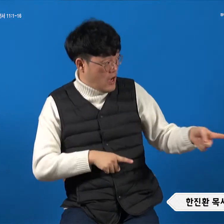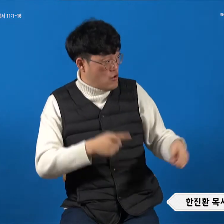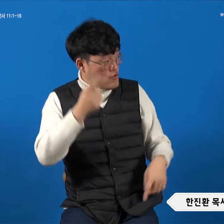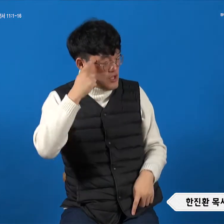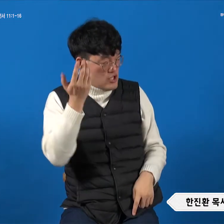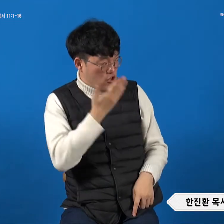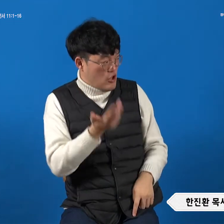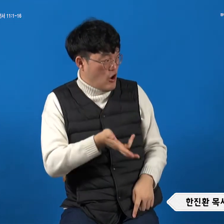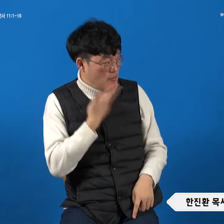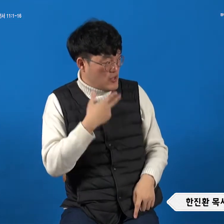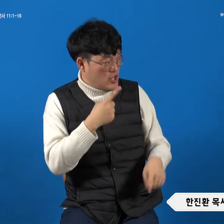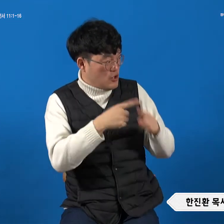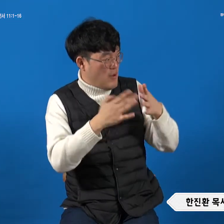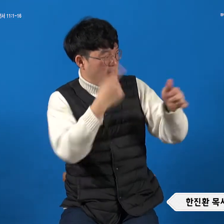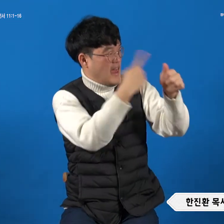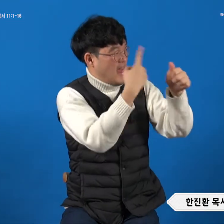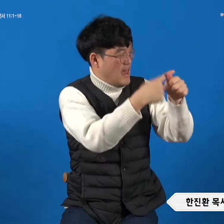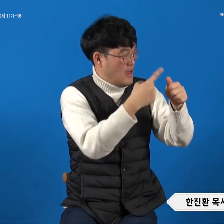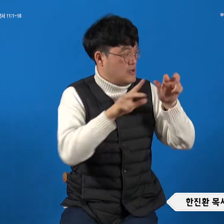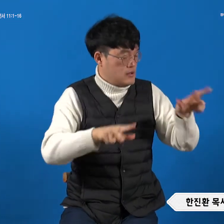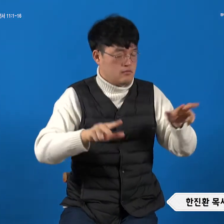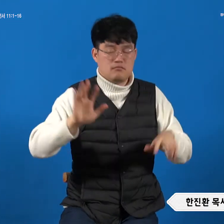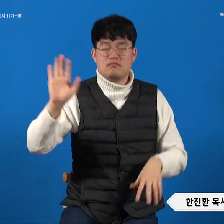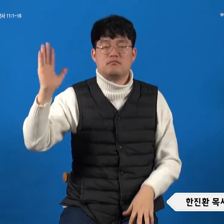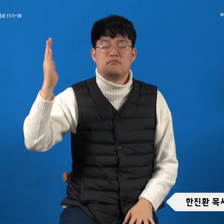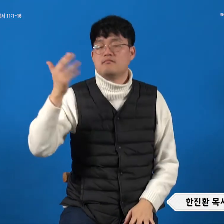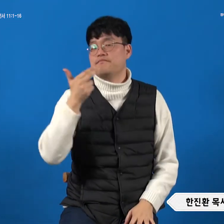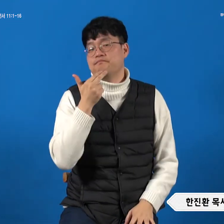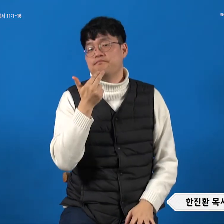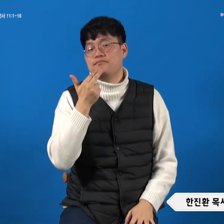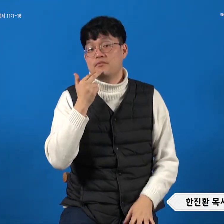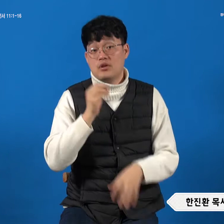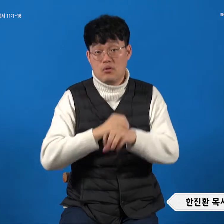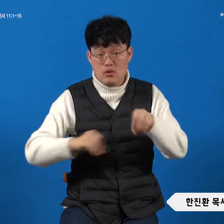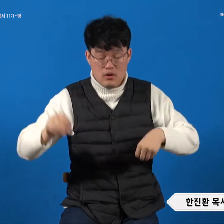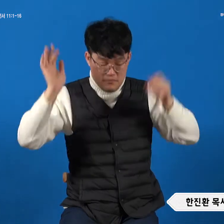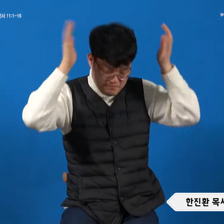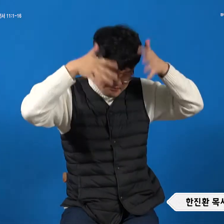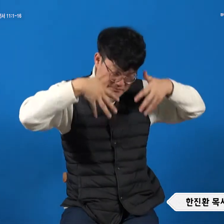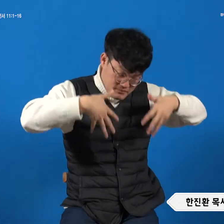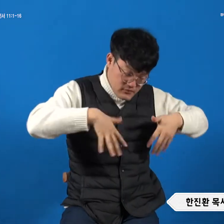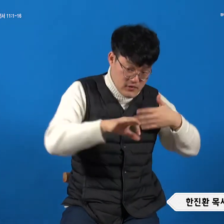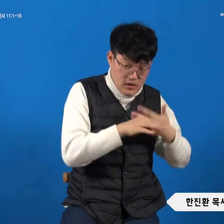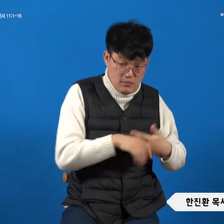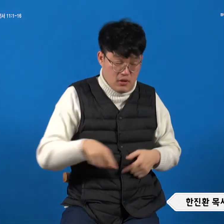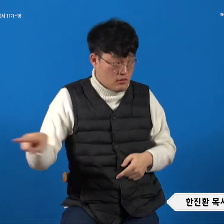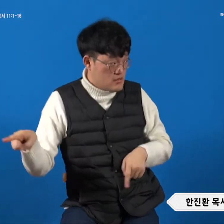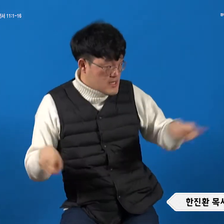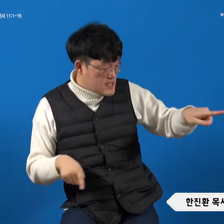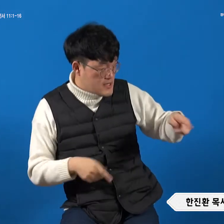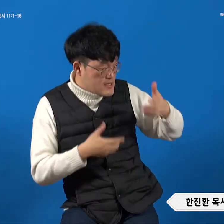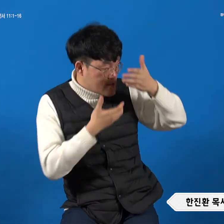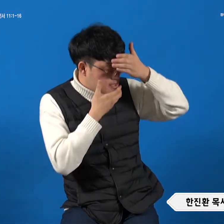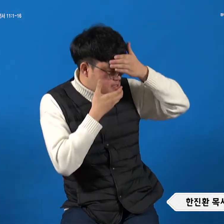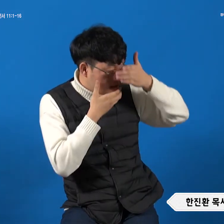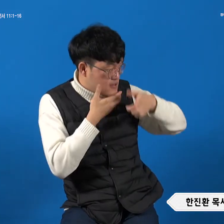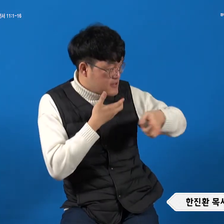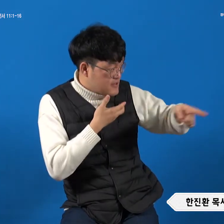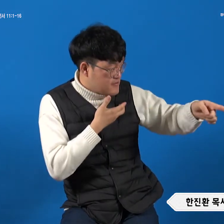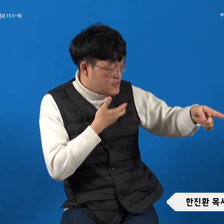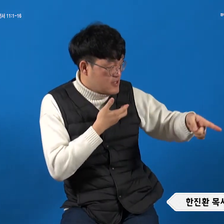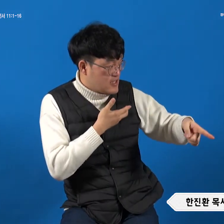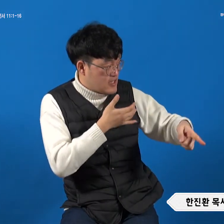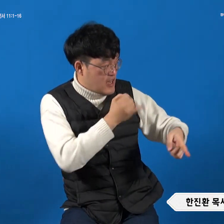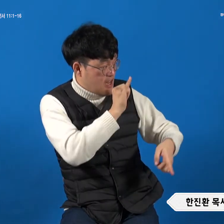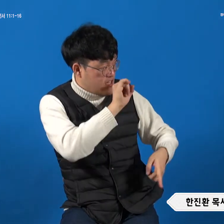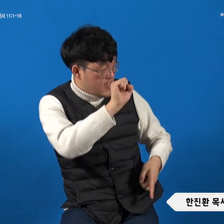해서 그것이 정숙하지 못한 것을 의미하는 것은 아니기 때문입니다. 오히려 노울을 쓰면 IS 테러리스트로